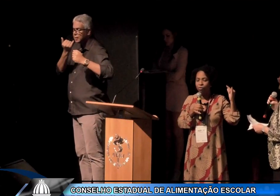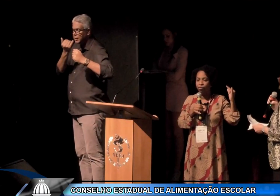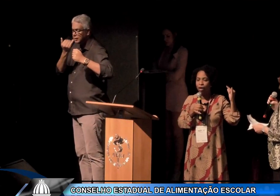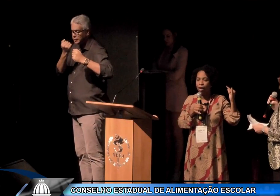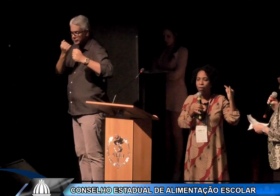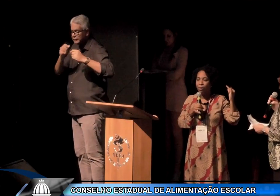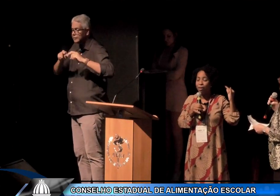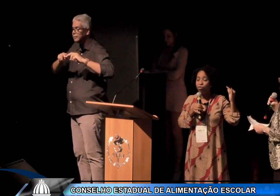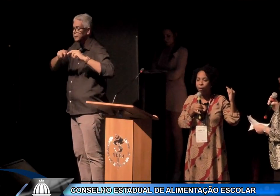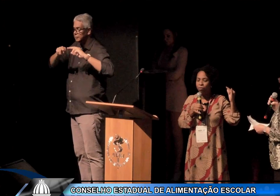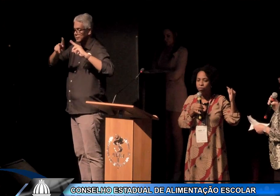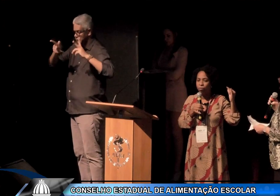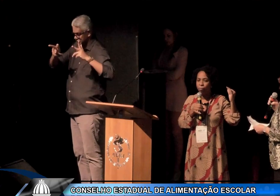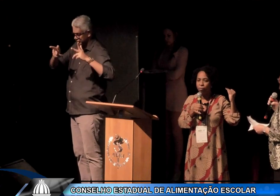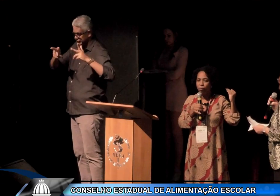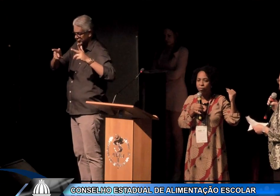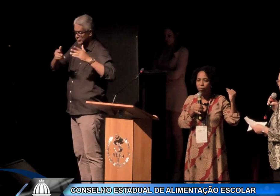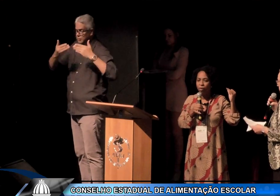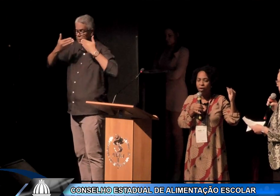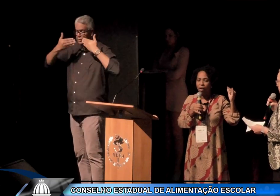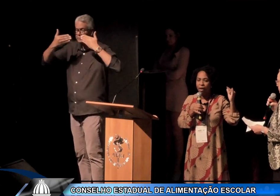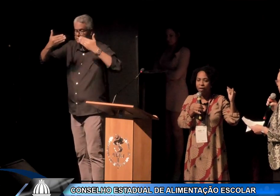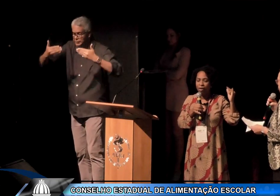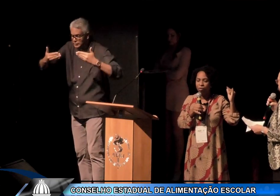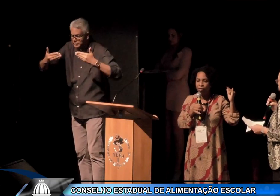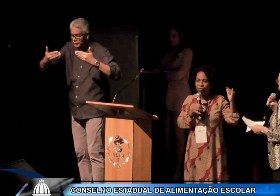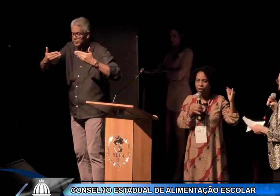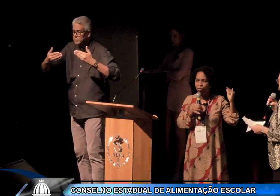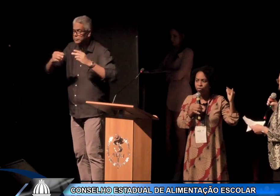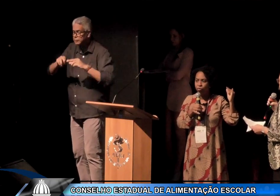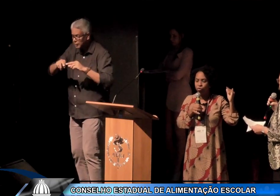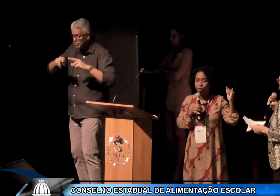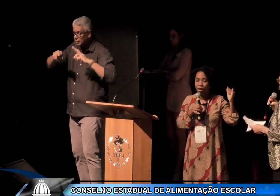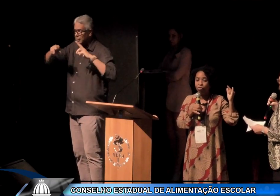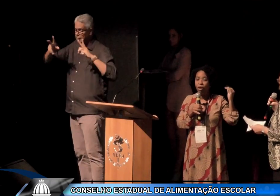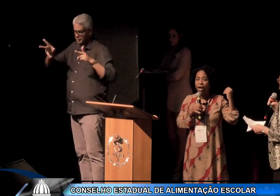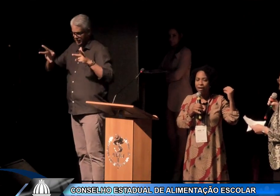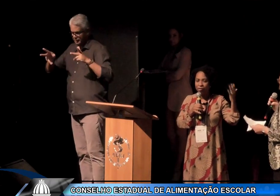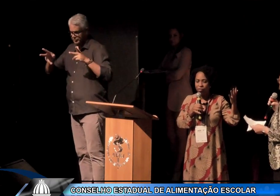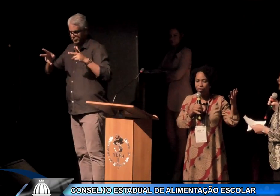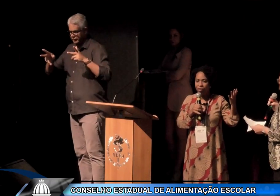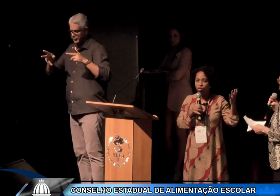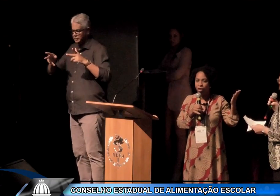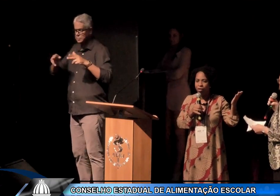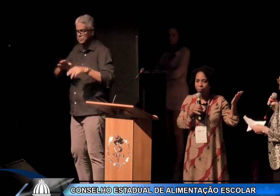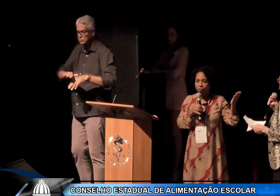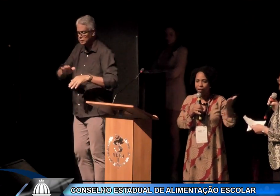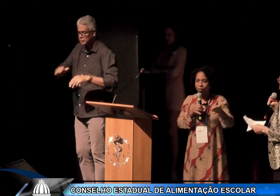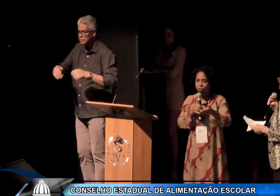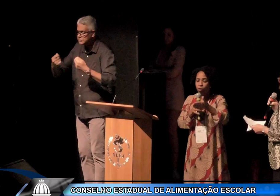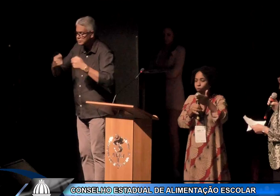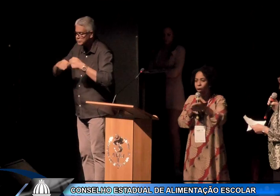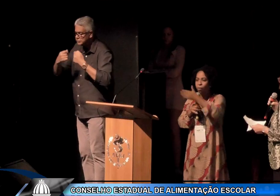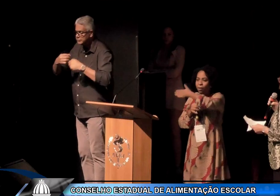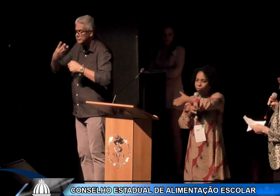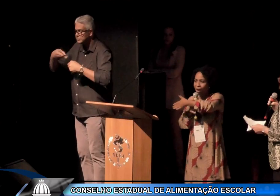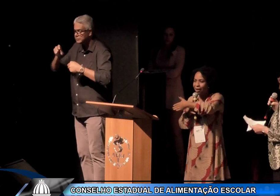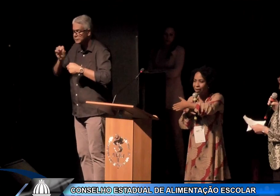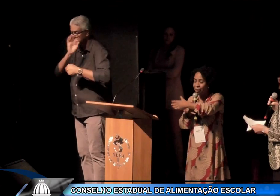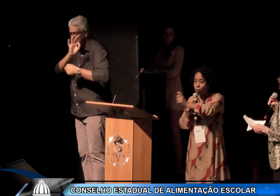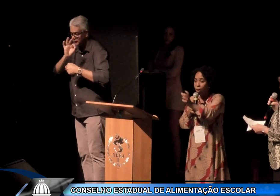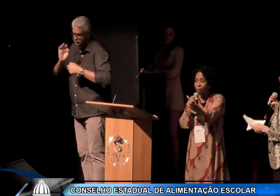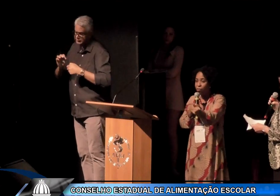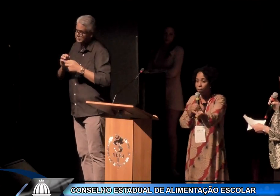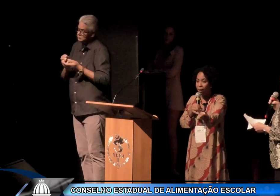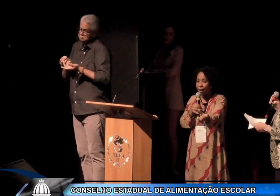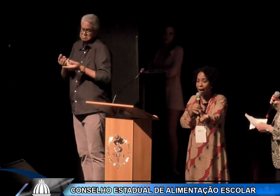nutrientes né o atendimento do das necessidades nutricionais tinha que ser de 30%, Então não é o mesmo